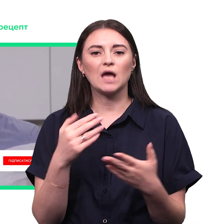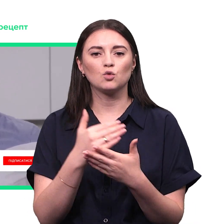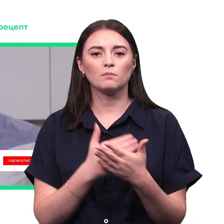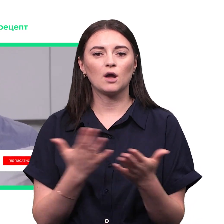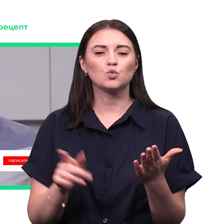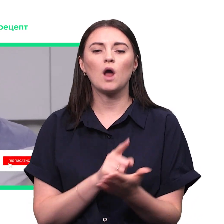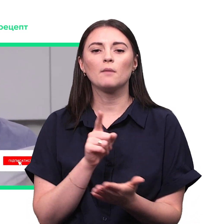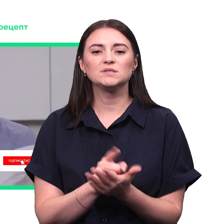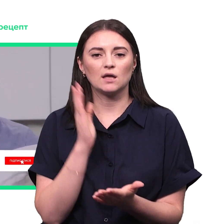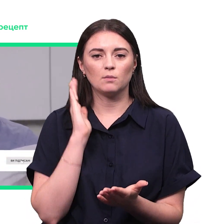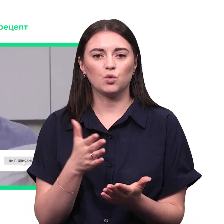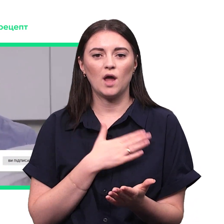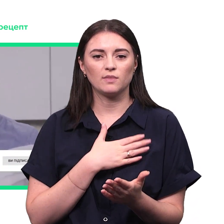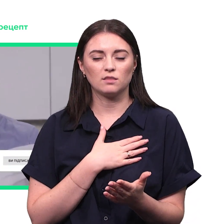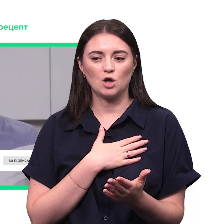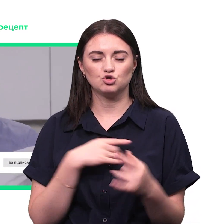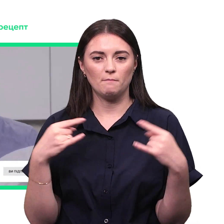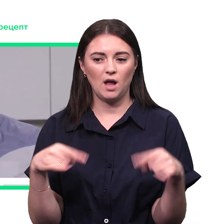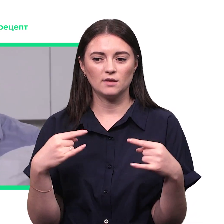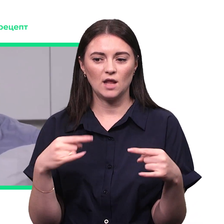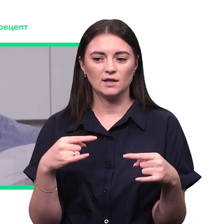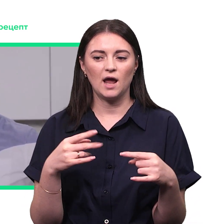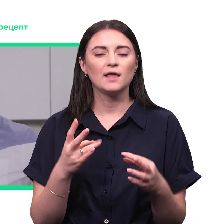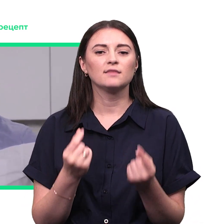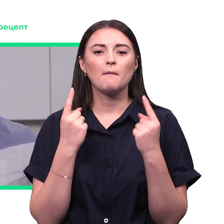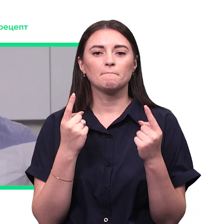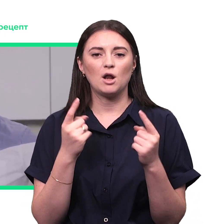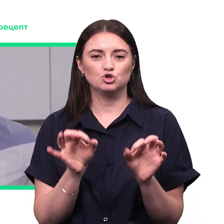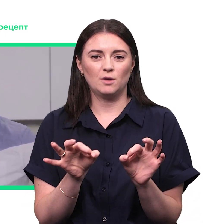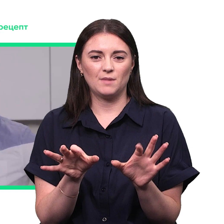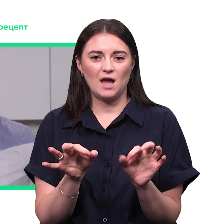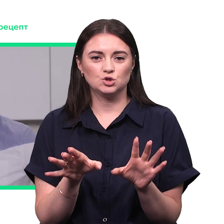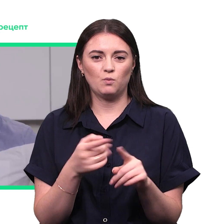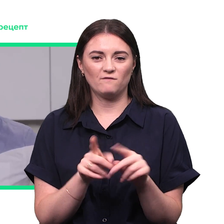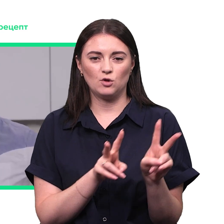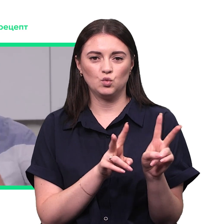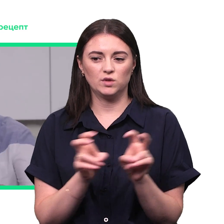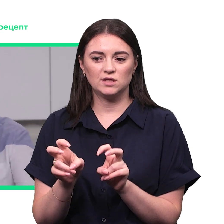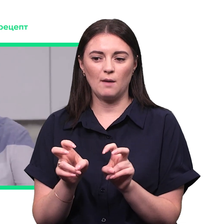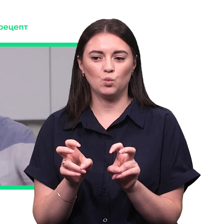которая обязательно выйдет на нашем канале, небольшим экскурсом в эту тему,